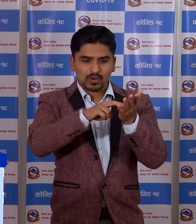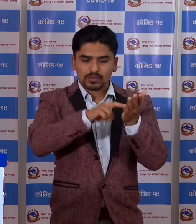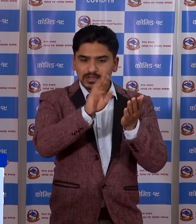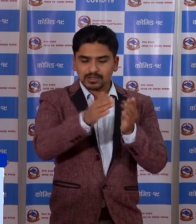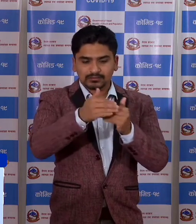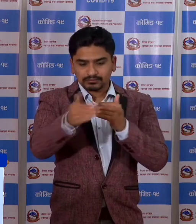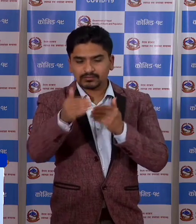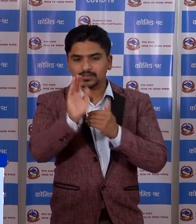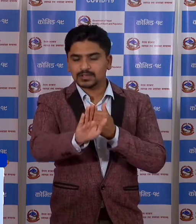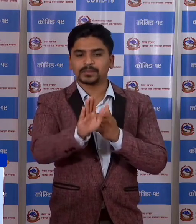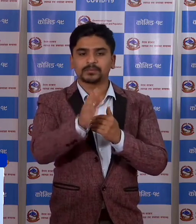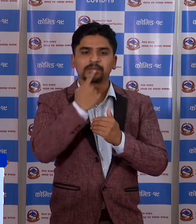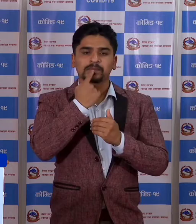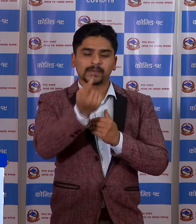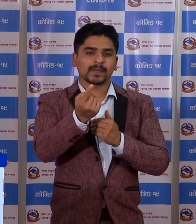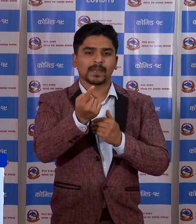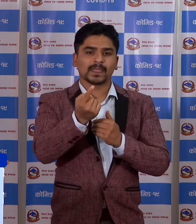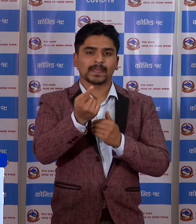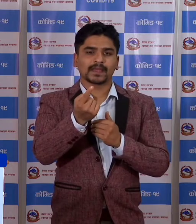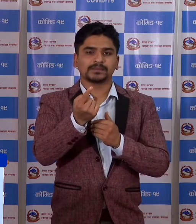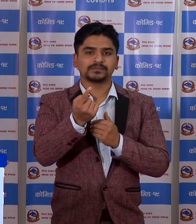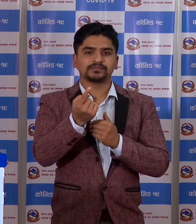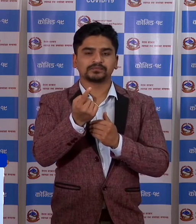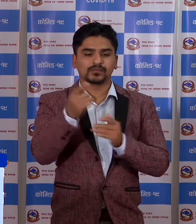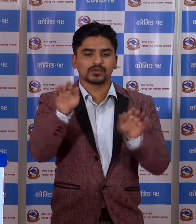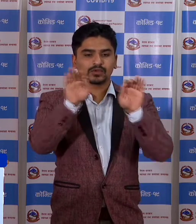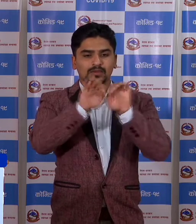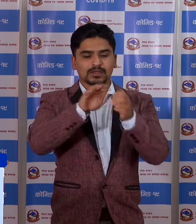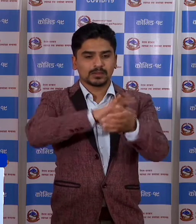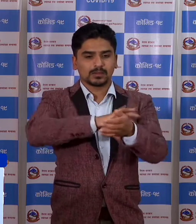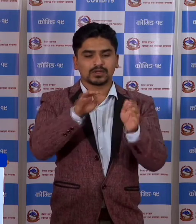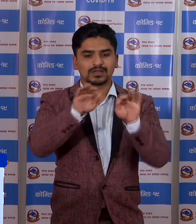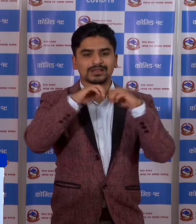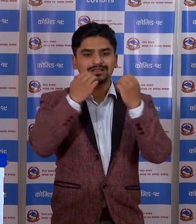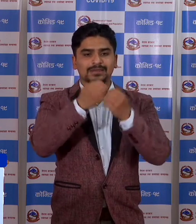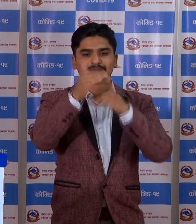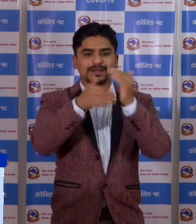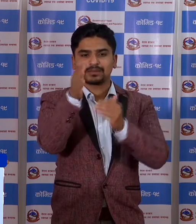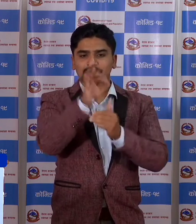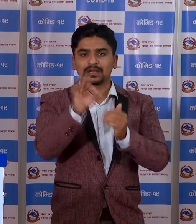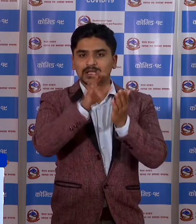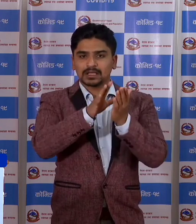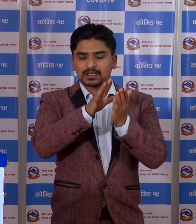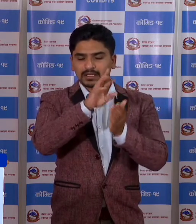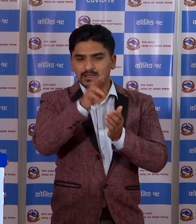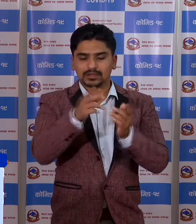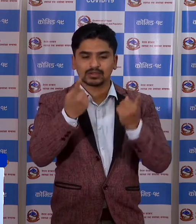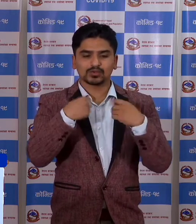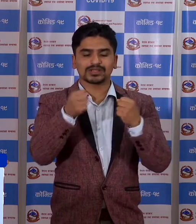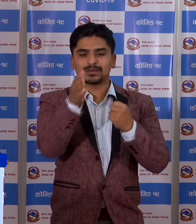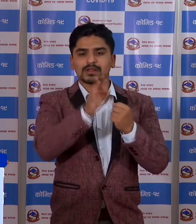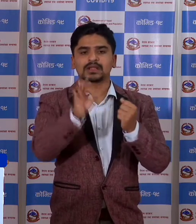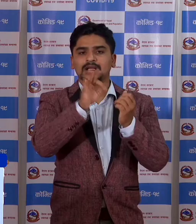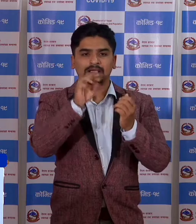छ, केही ग्याप छ, केही गर्नुपर्ने भएमा सम्बन्धित प्रदेशको सामाजिक विकास मन्त्रालय र स्वास्थ्य तथा